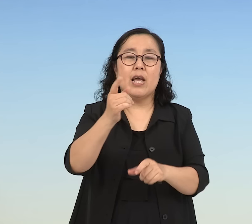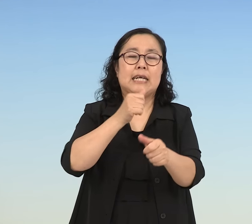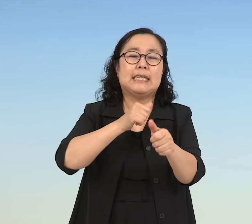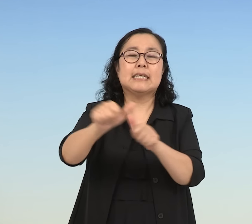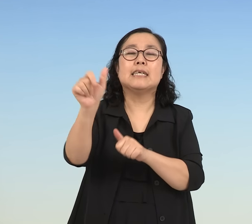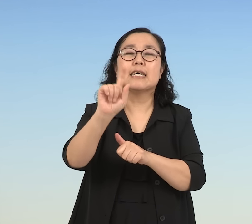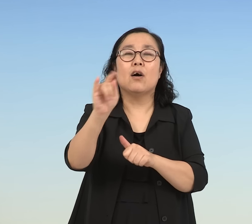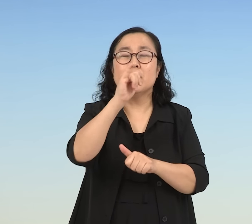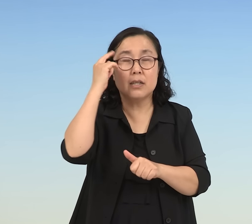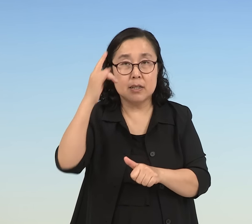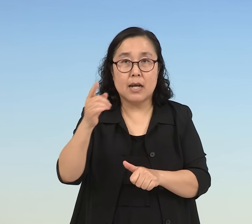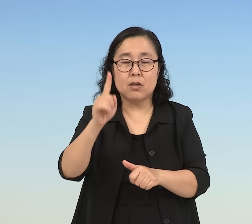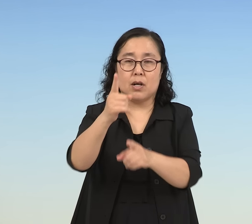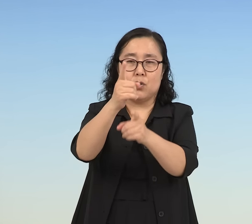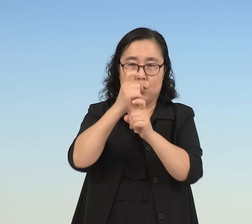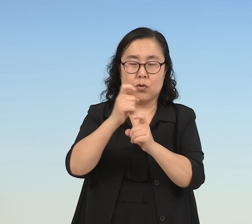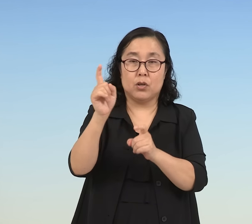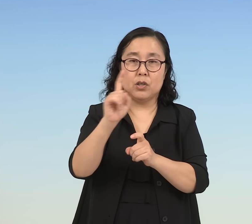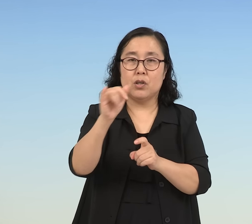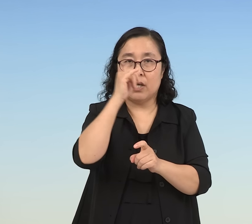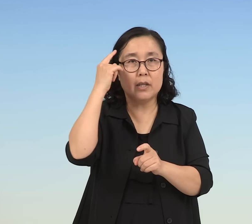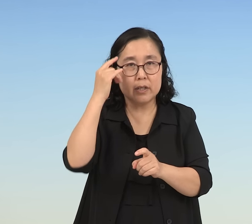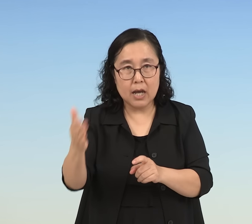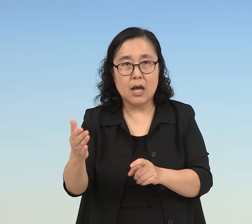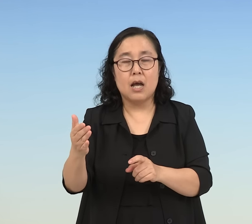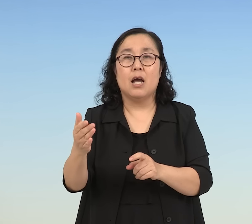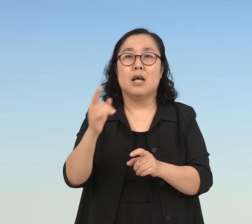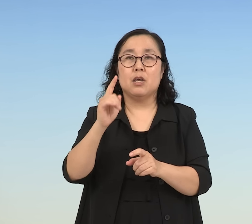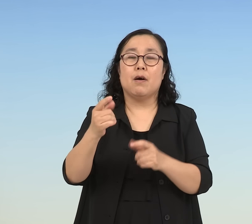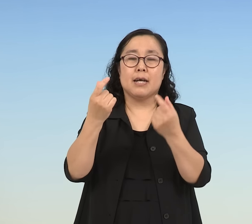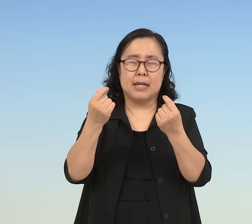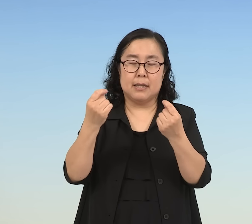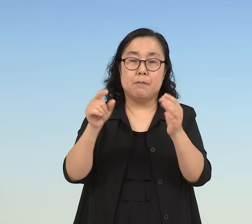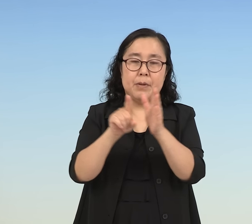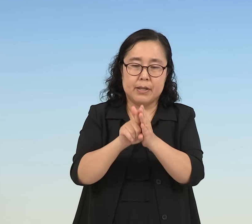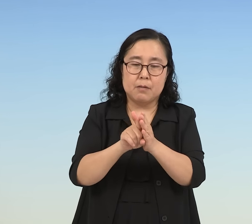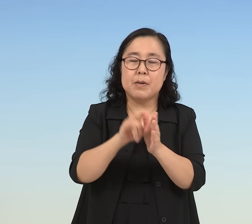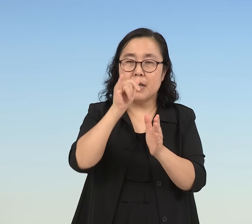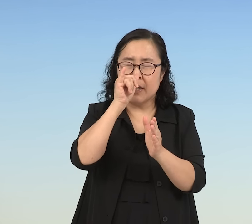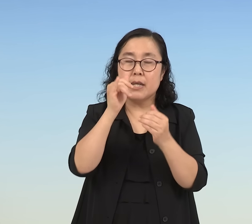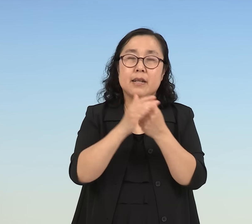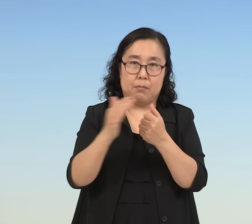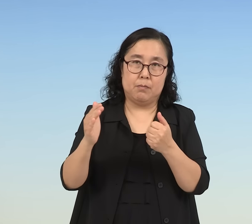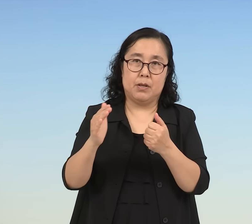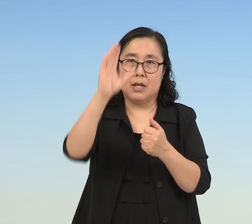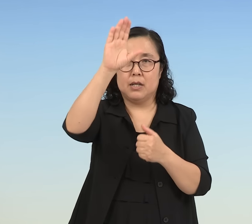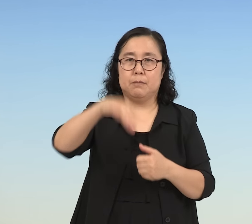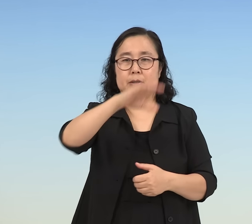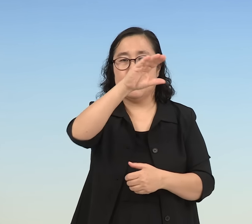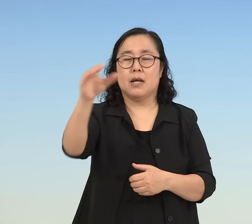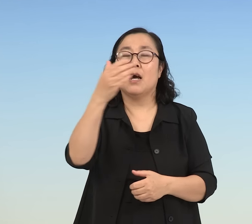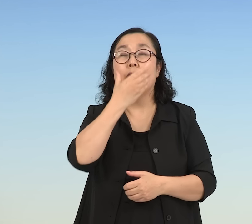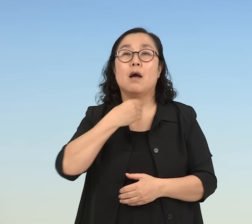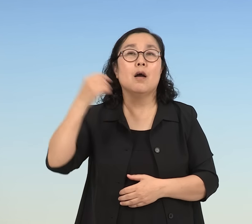있느냐 사망아 내가 쏘는 것이 어디 있느냐 이 십자가 복음이 주는